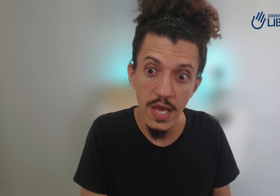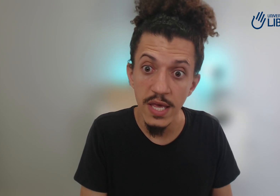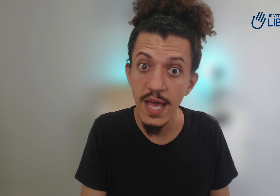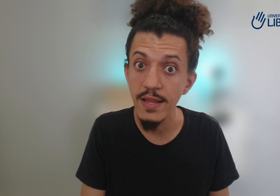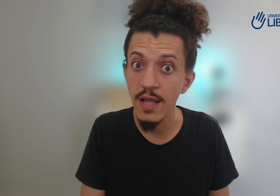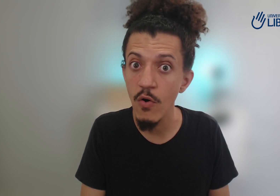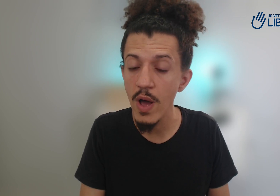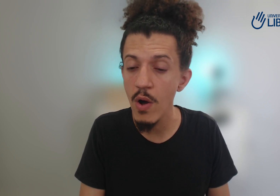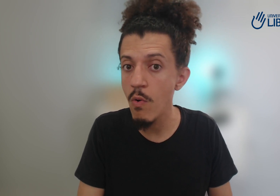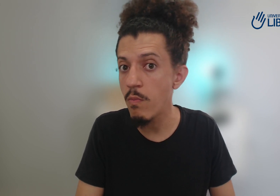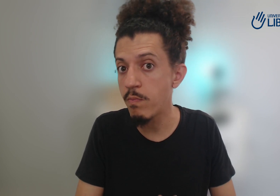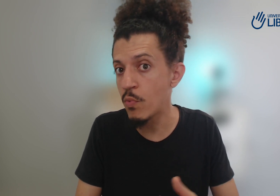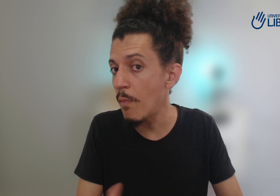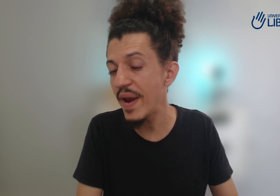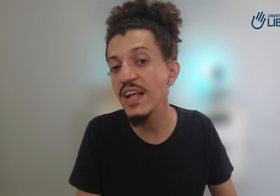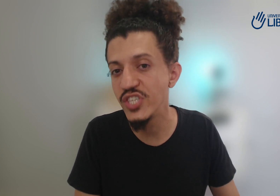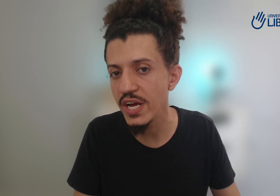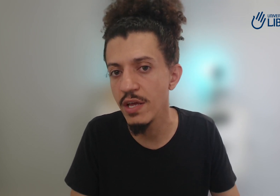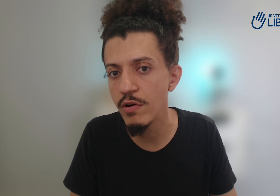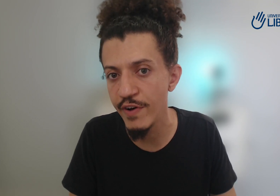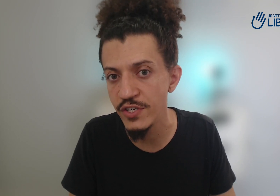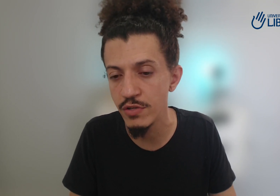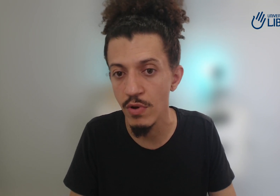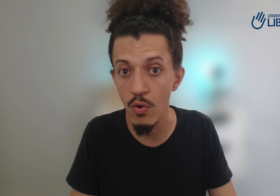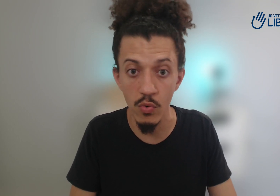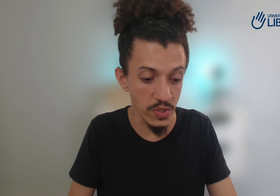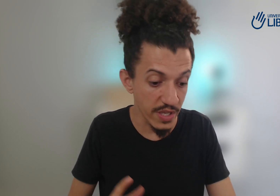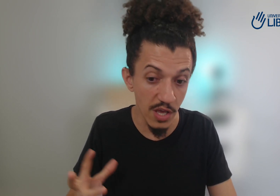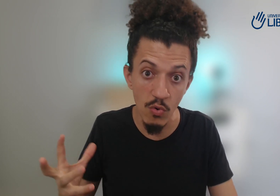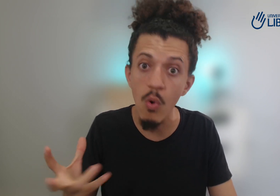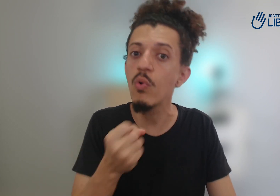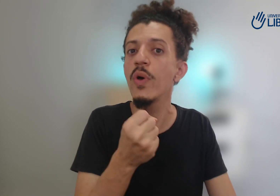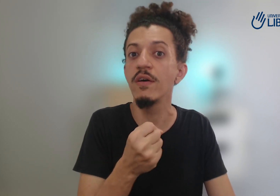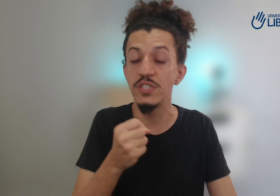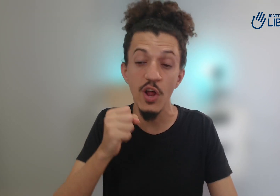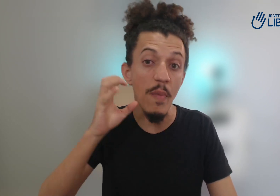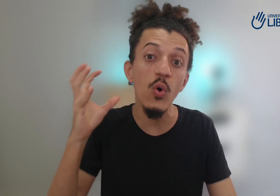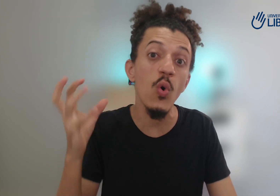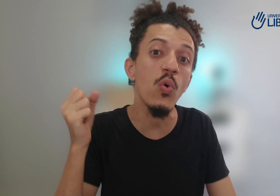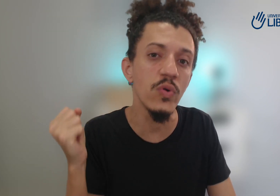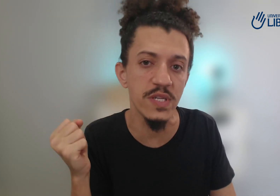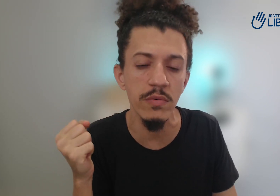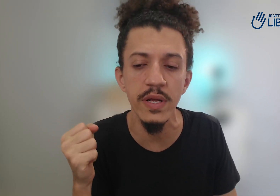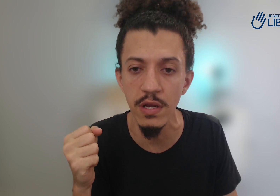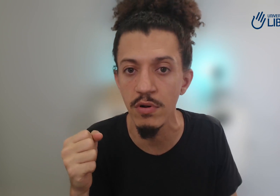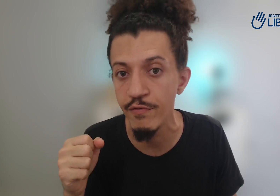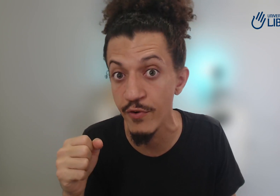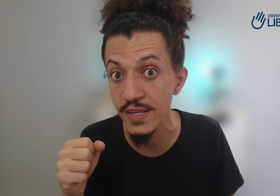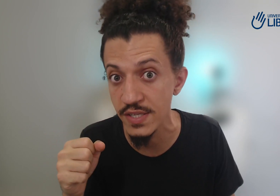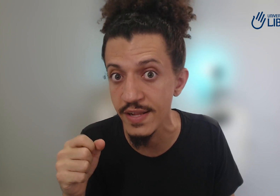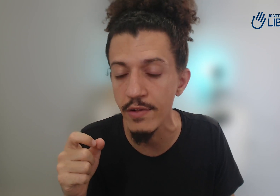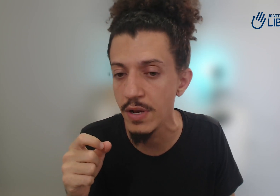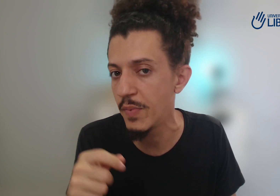e então eu compreendi aquilo que foi dito, eu consegui concluir, eu tirei uma conclusão daquilo que foi ensinado ali para